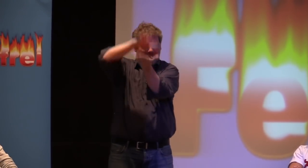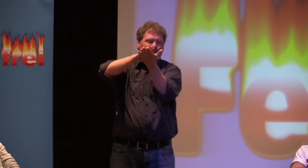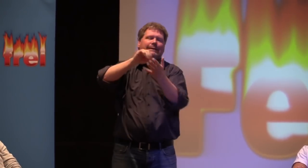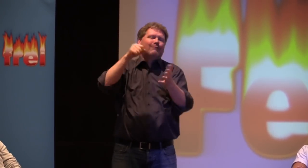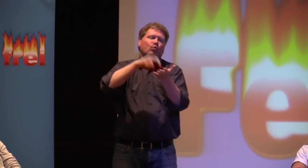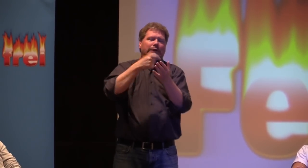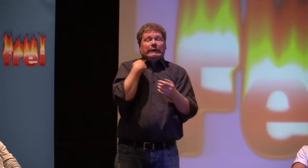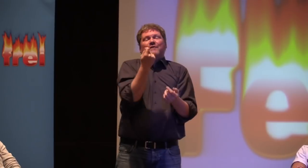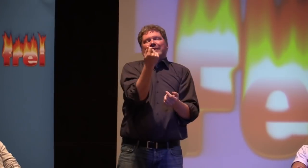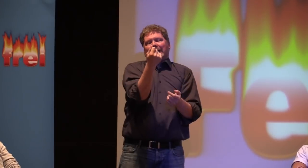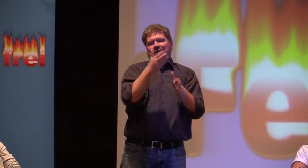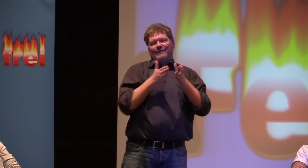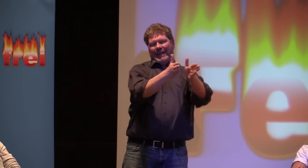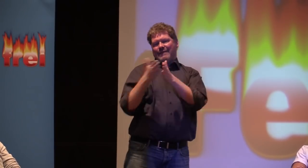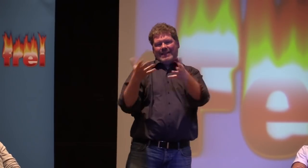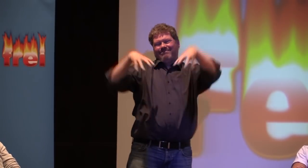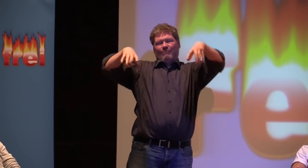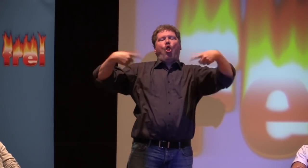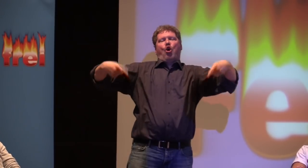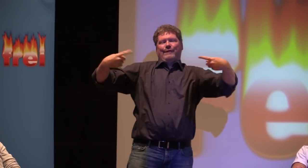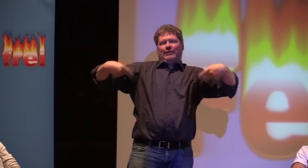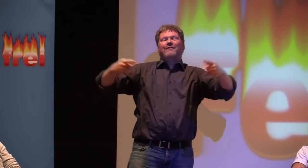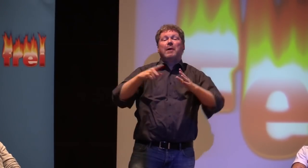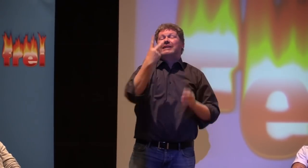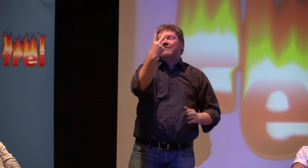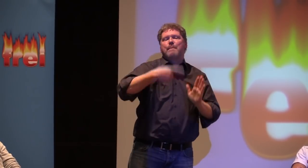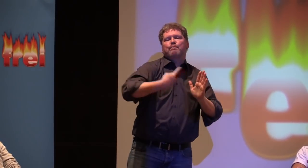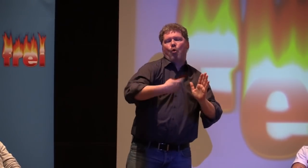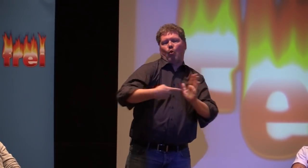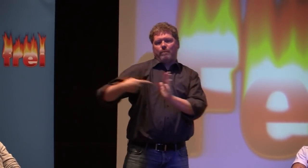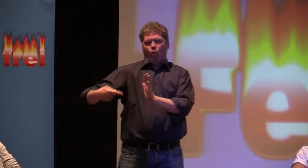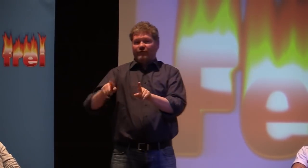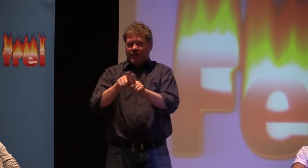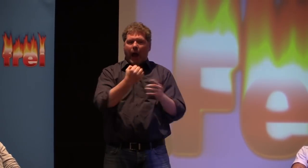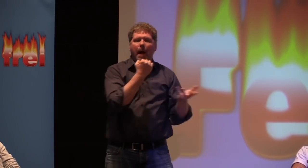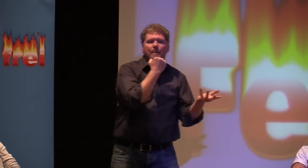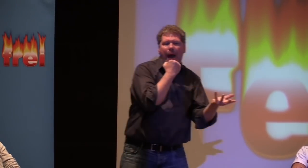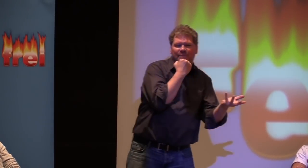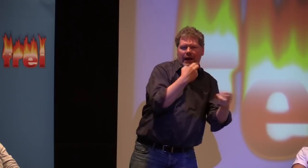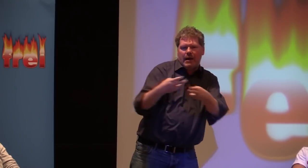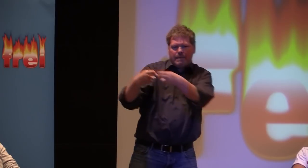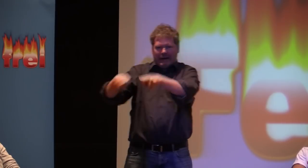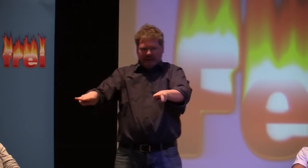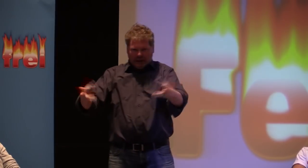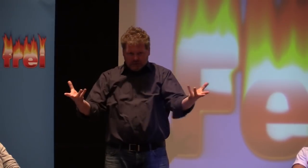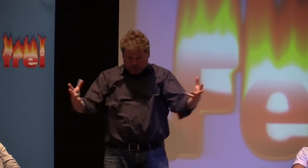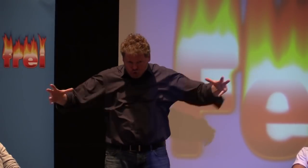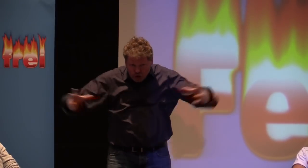Veranstaltungen. Allerdings kann ich mir auch, wie gesagt, alleine schon aufgrund der verschiedenen Finanzierungswege naja, einfach gar